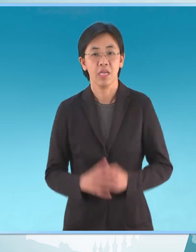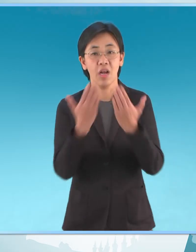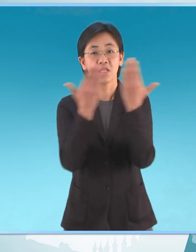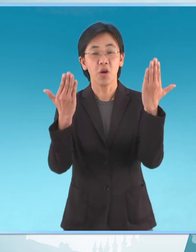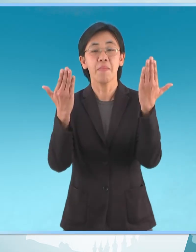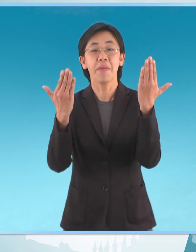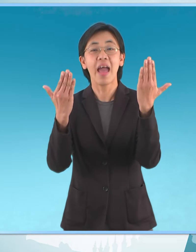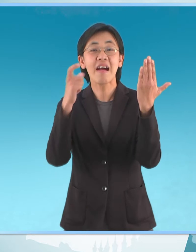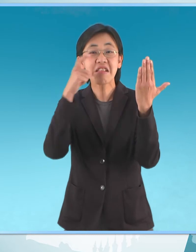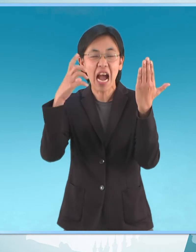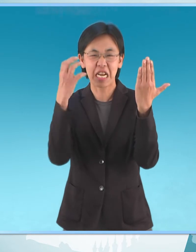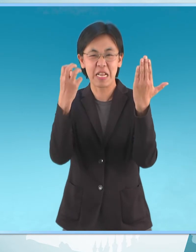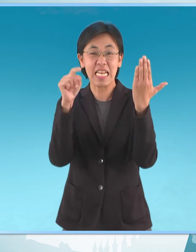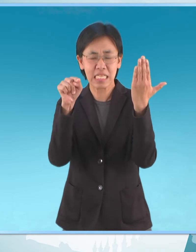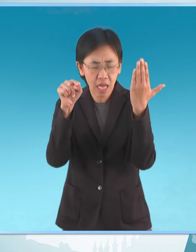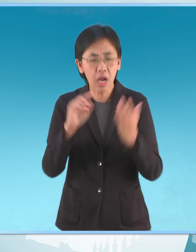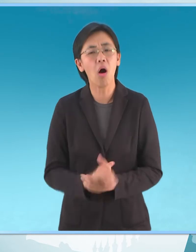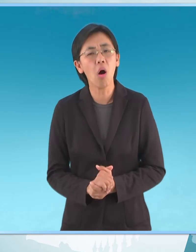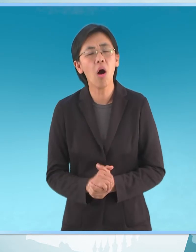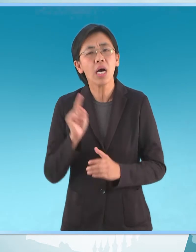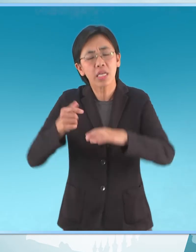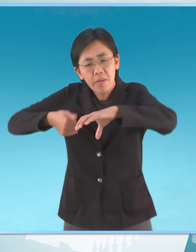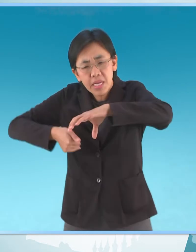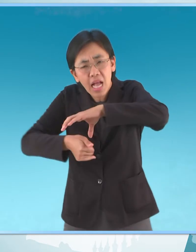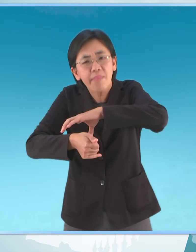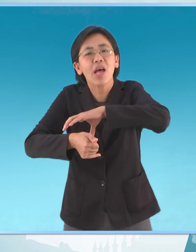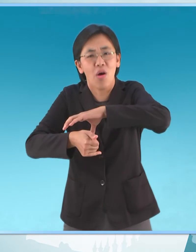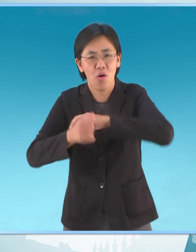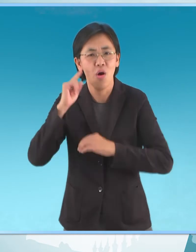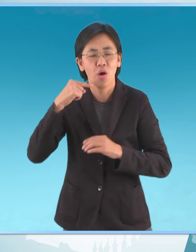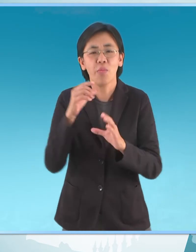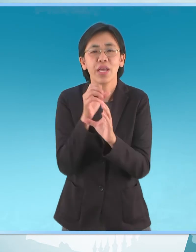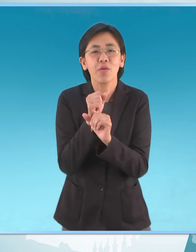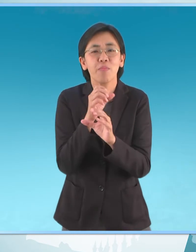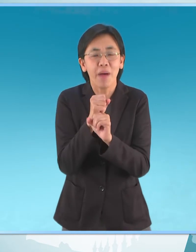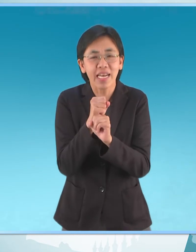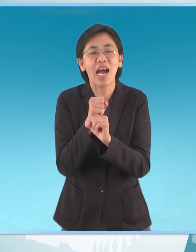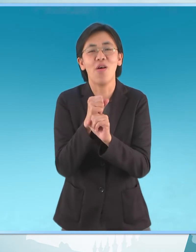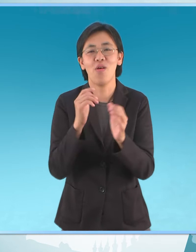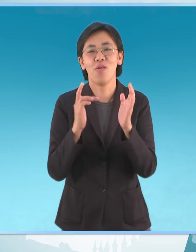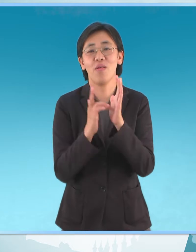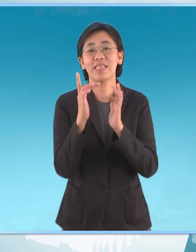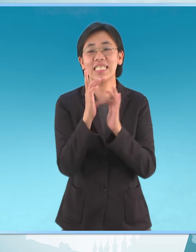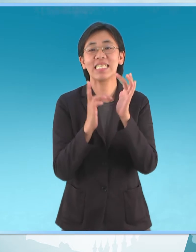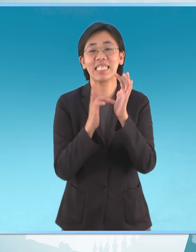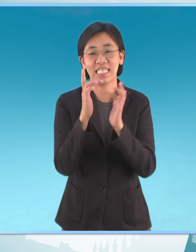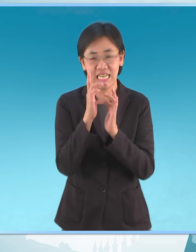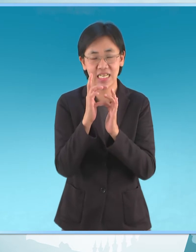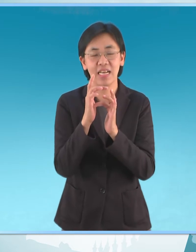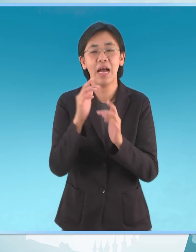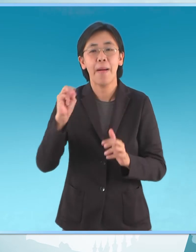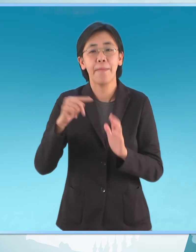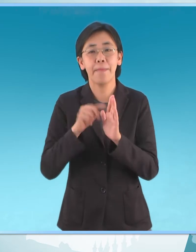นอกเหนือจากกำแพงยักษ์แล้วนะครับบริเวณนี้เนี่ยก็ยังเป็นที่ตั้งของถ้ำพระแม่มารีนะฮะซึ่งสังเกตไหมฮะว่าอยู่ด้านนู้นมีบันไดขึ้นไป